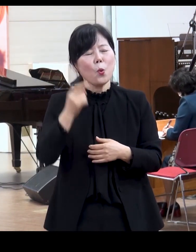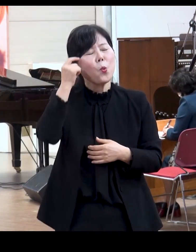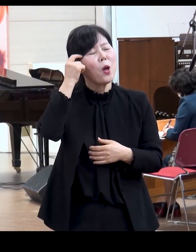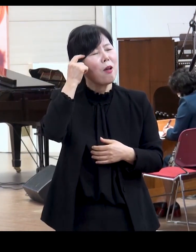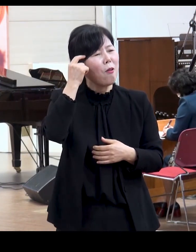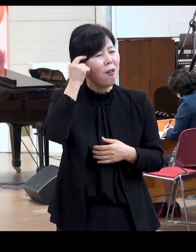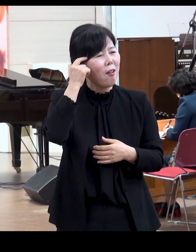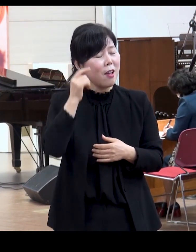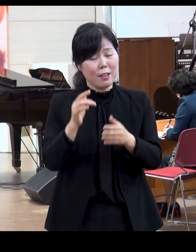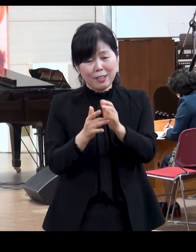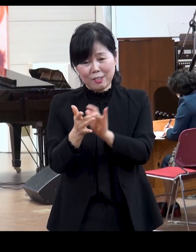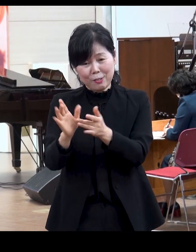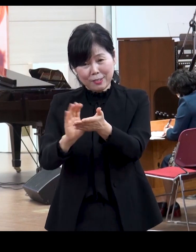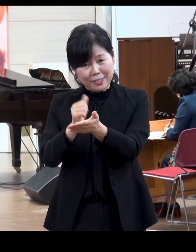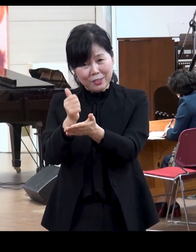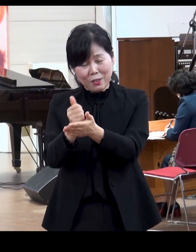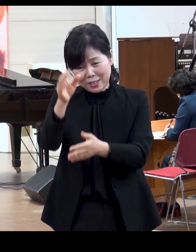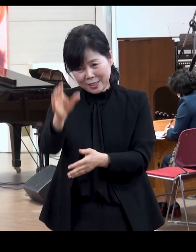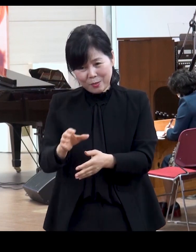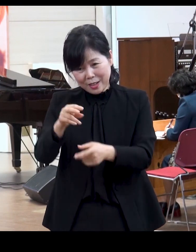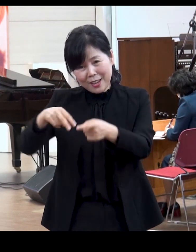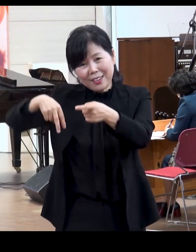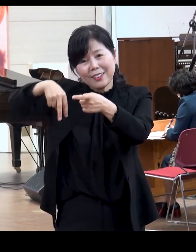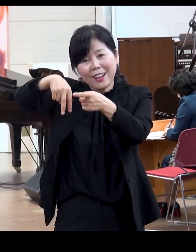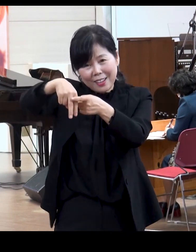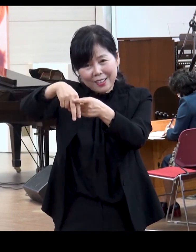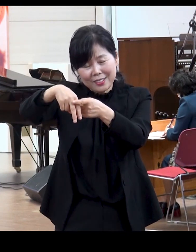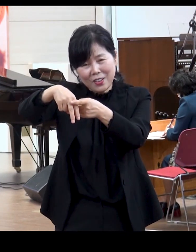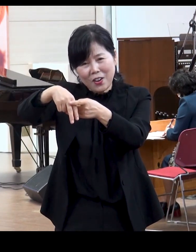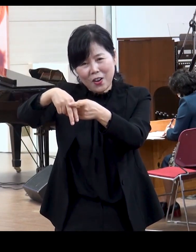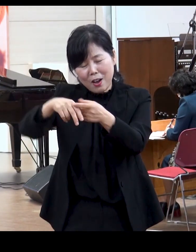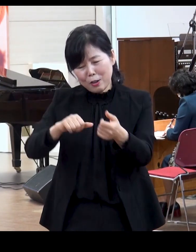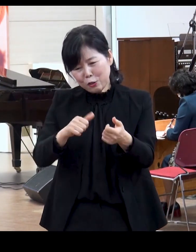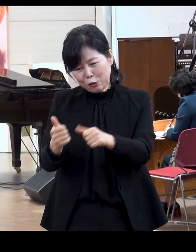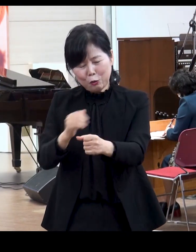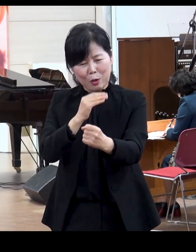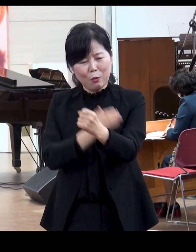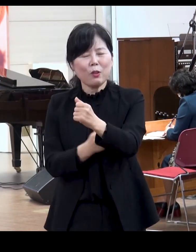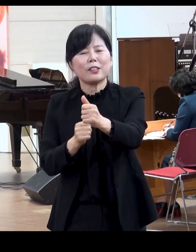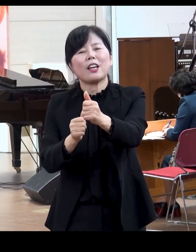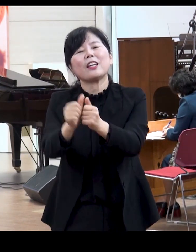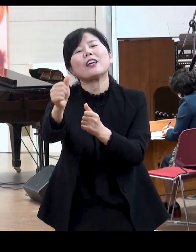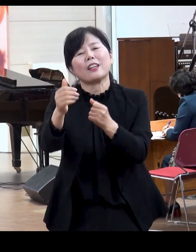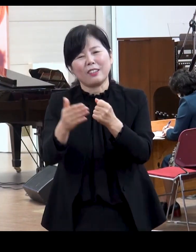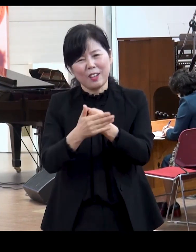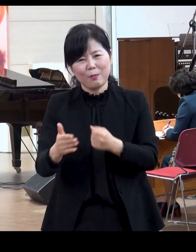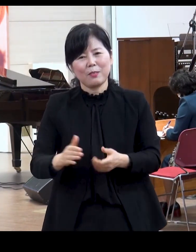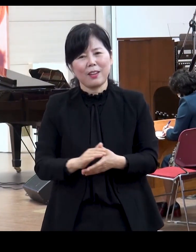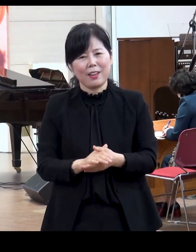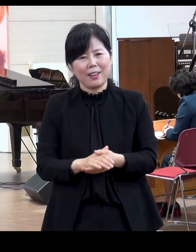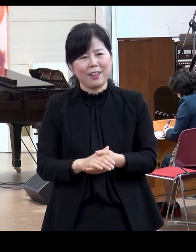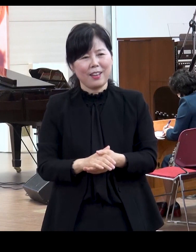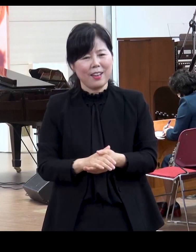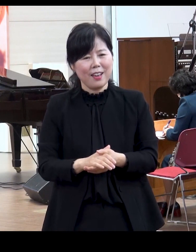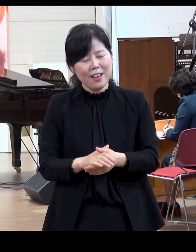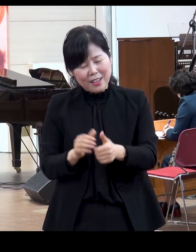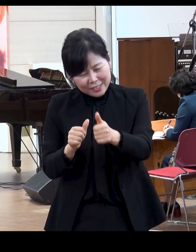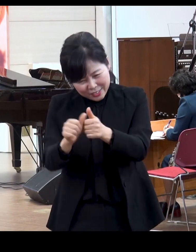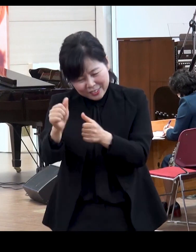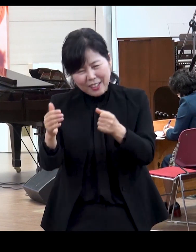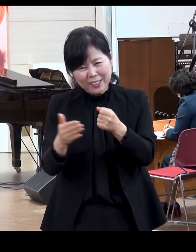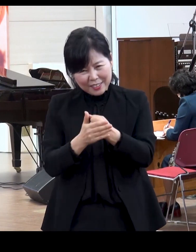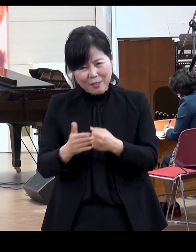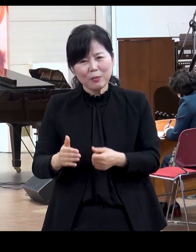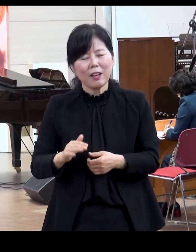왜냐하면요, 바로 우리 주 예수 그리스도께서 십자가에서 그 능력을 이미 나타내셨으니까요. 십자가에서